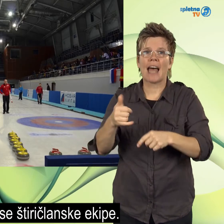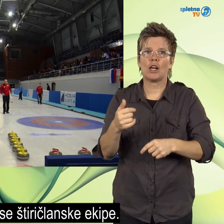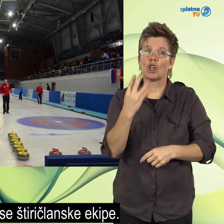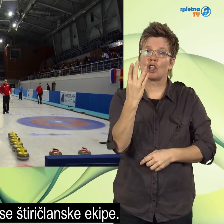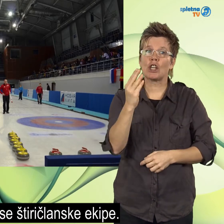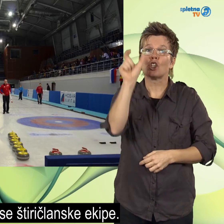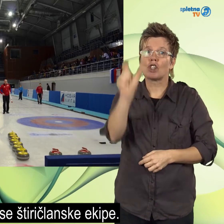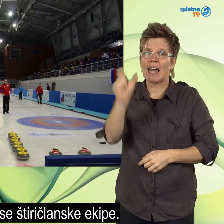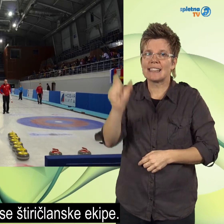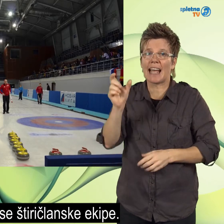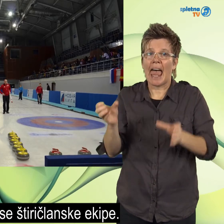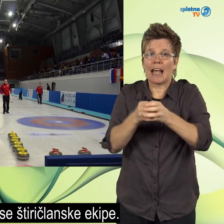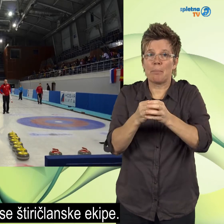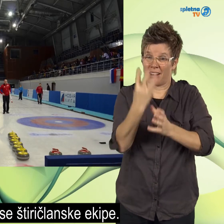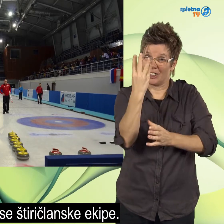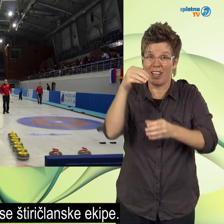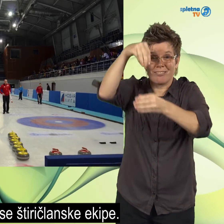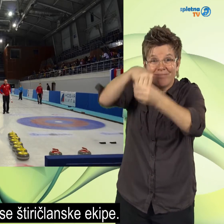Pomerijo se 4-članske ekipe.